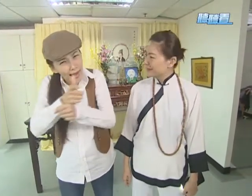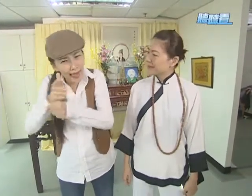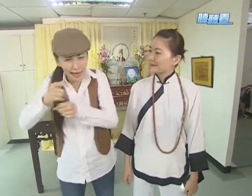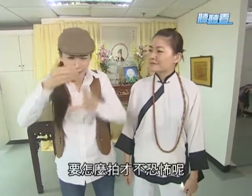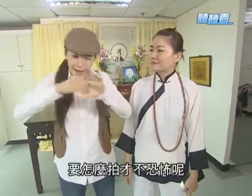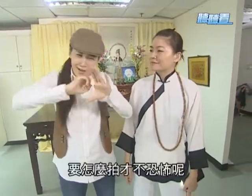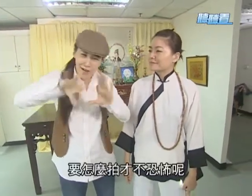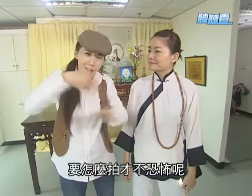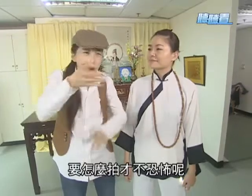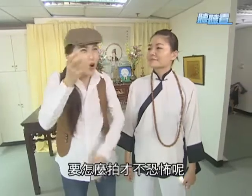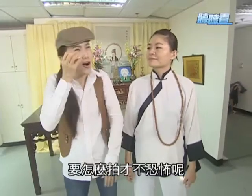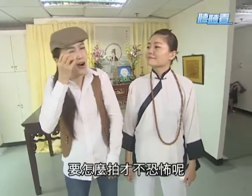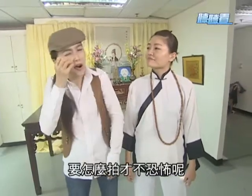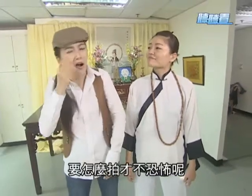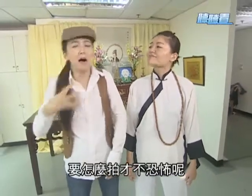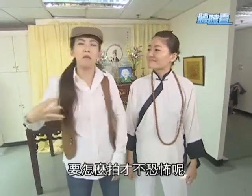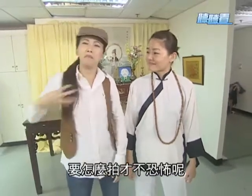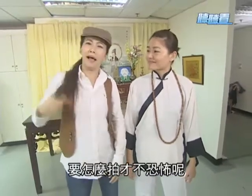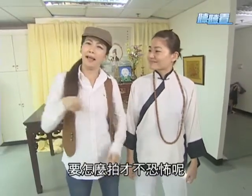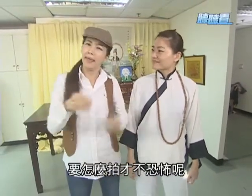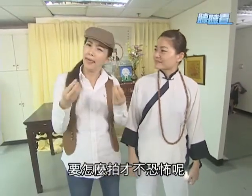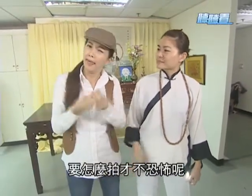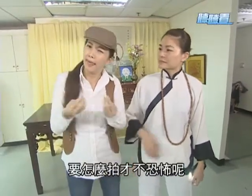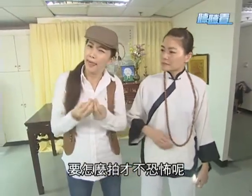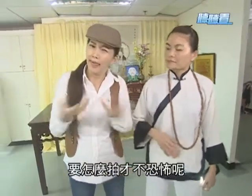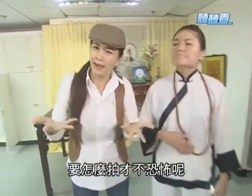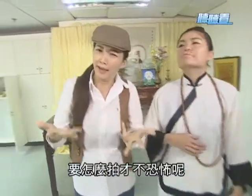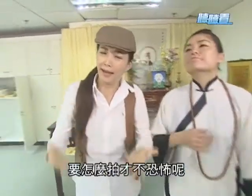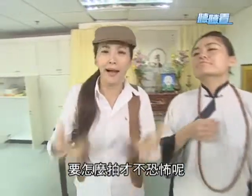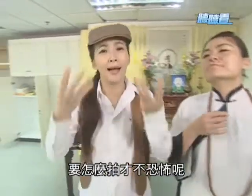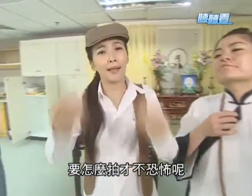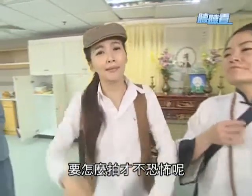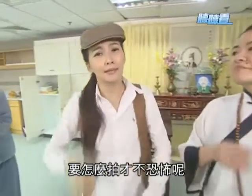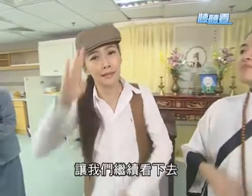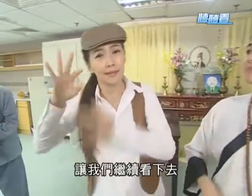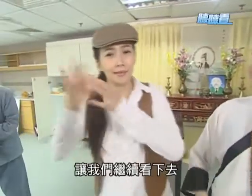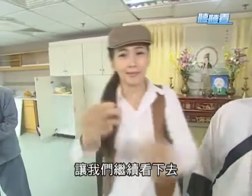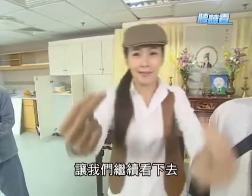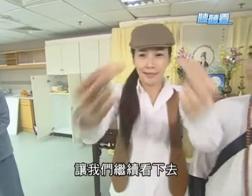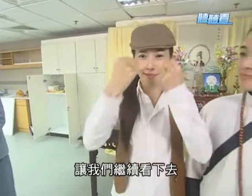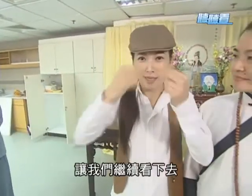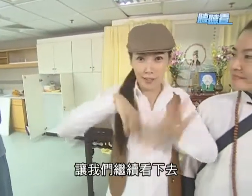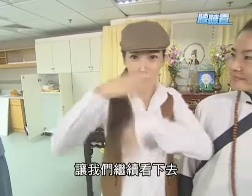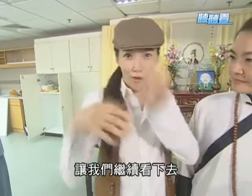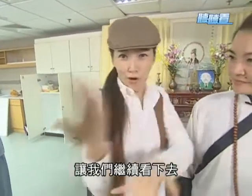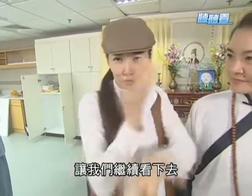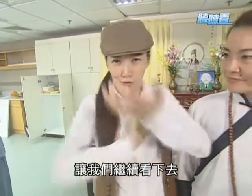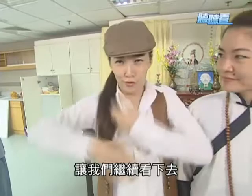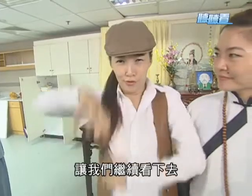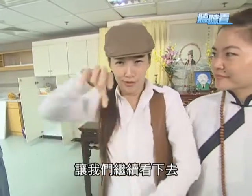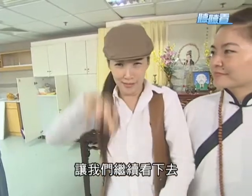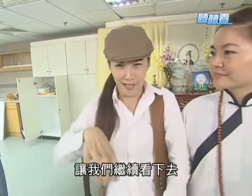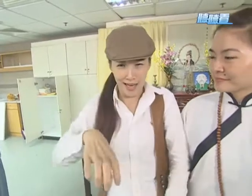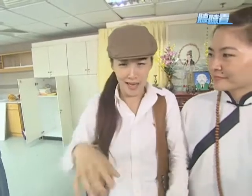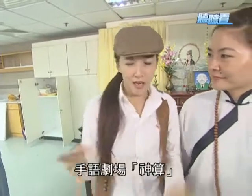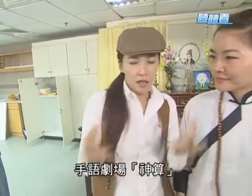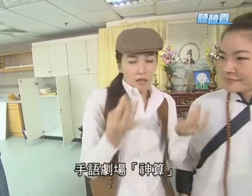要怎么拍才不恐怖呢？让我们继续看下去。手语剧